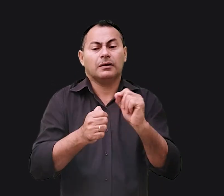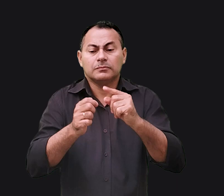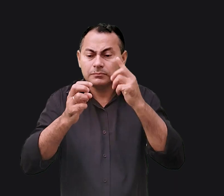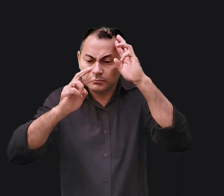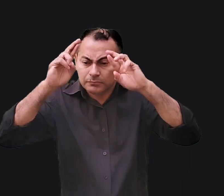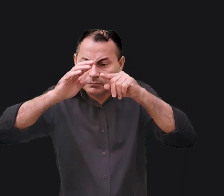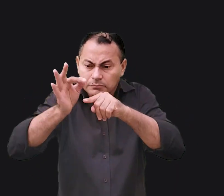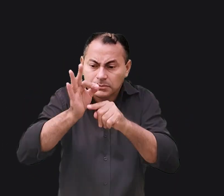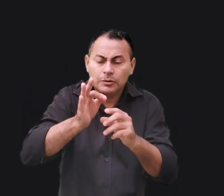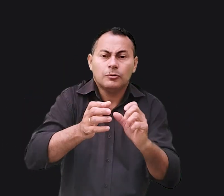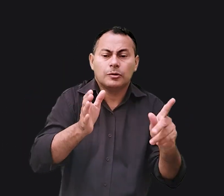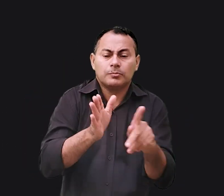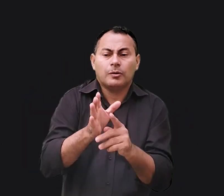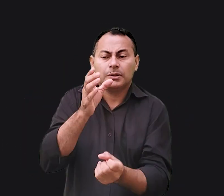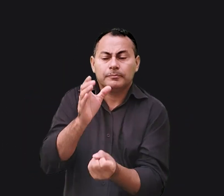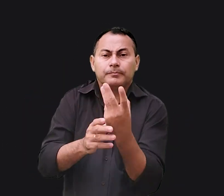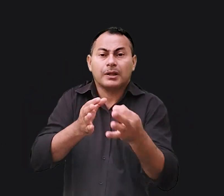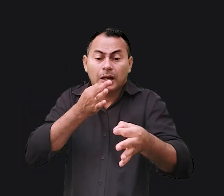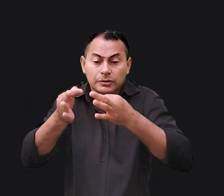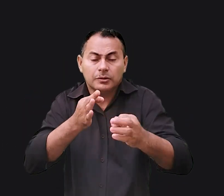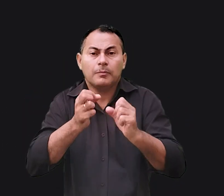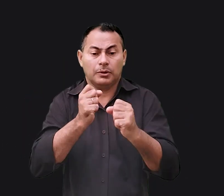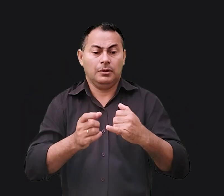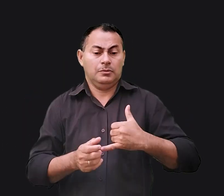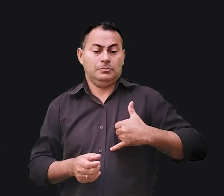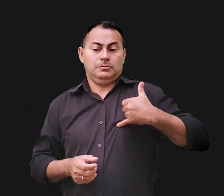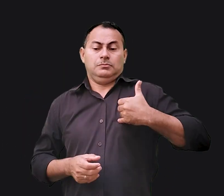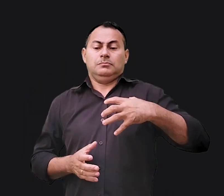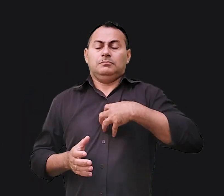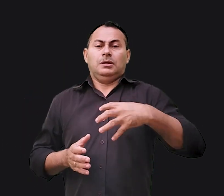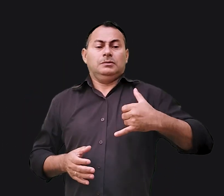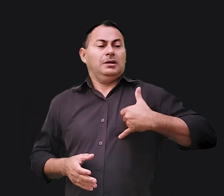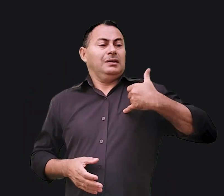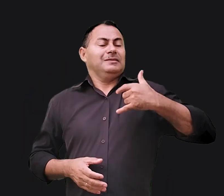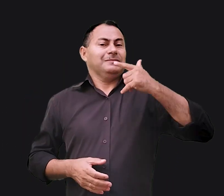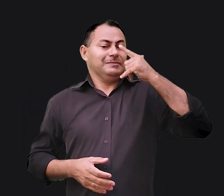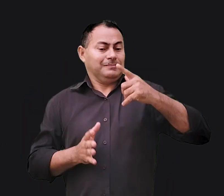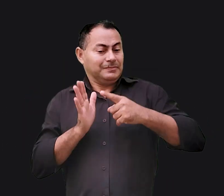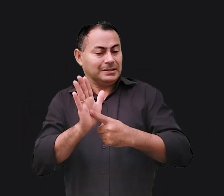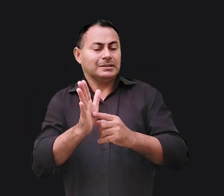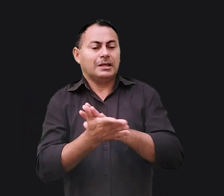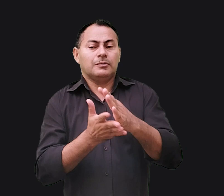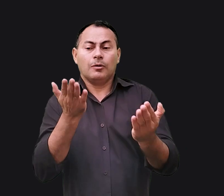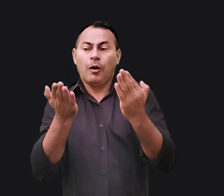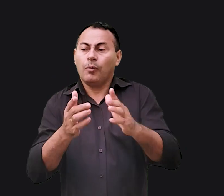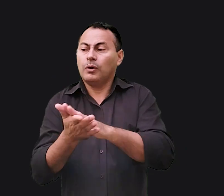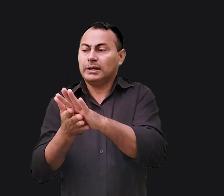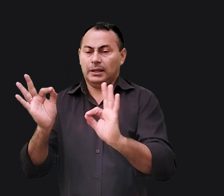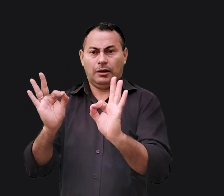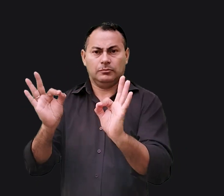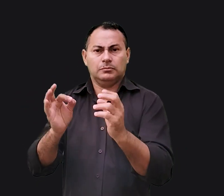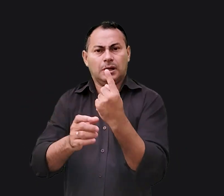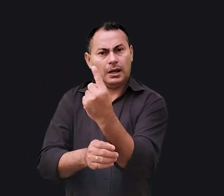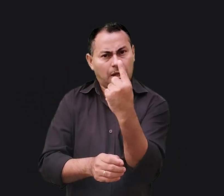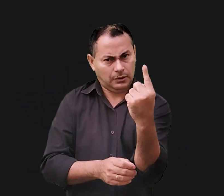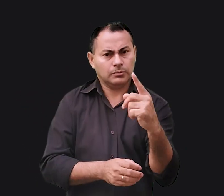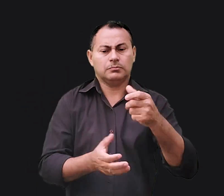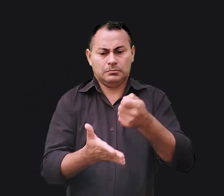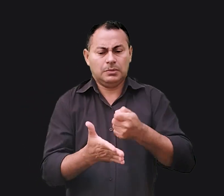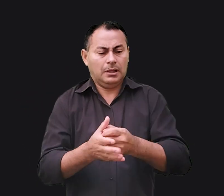os próprios atos, e então poderá orgulhar-se de si mesmo, sem se comparar com ninguém, pois cada um deverá